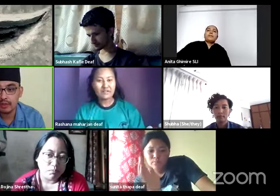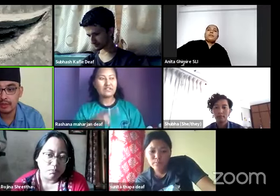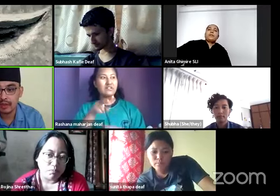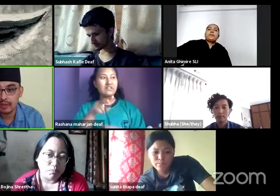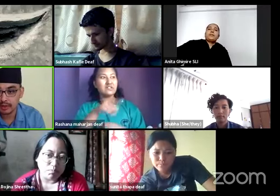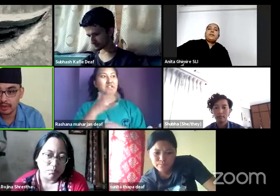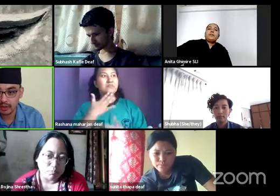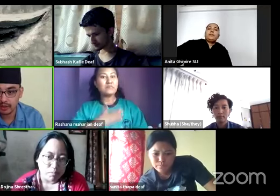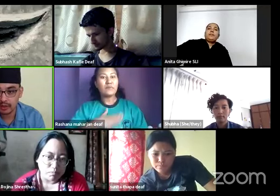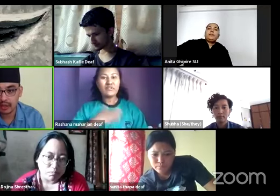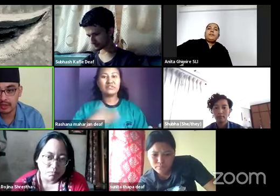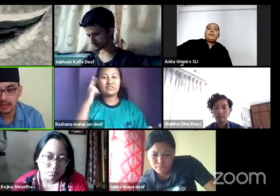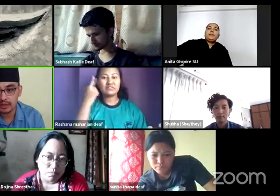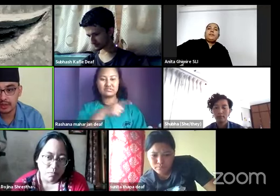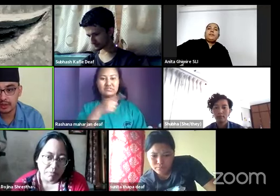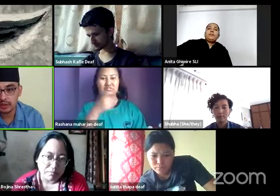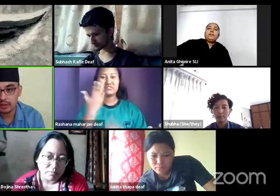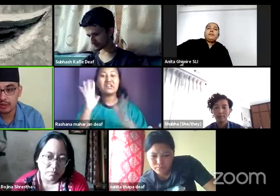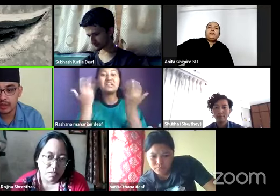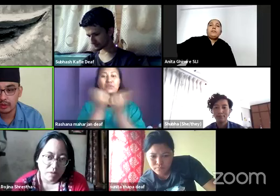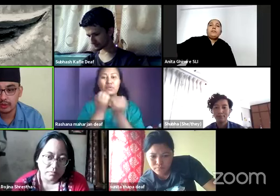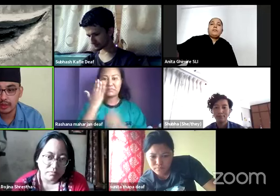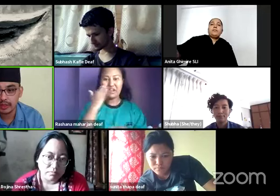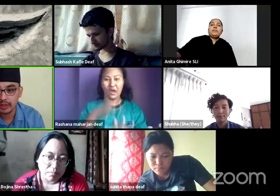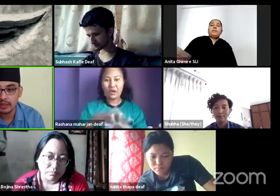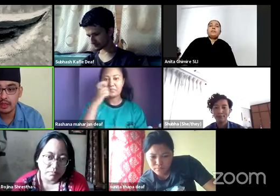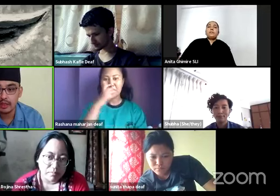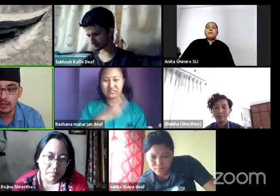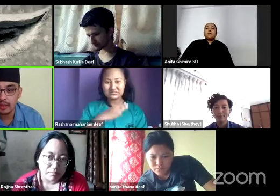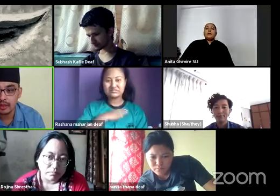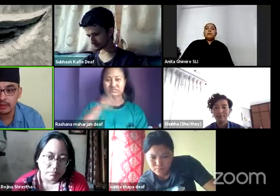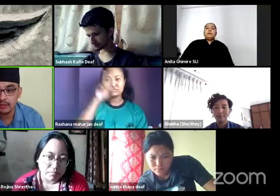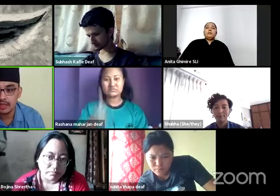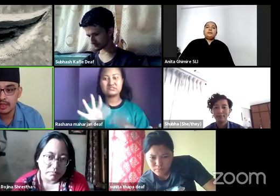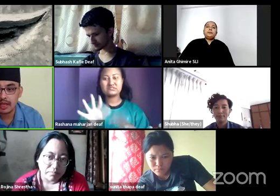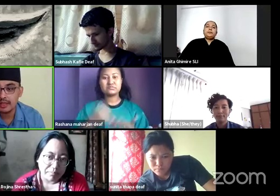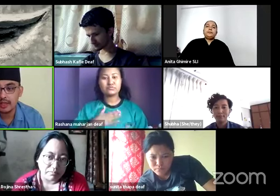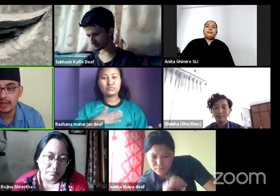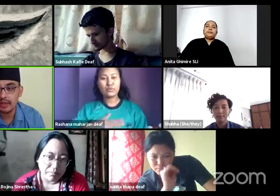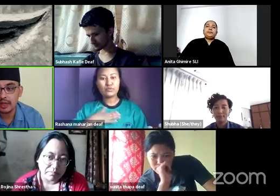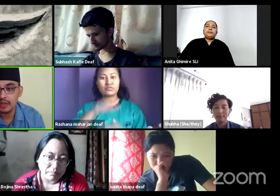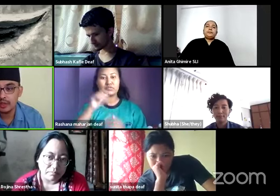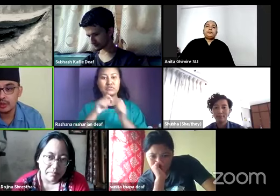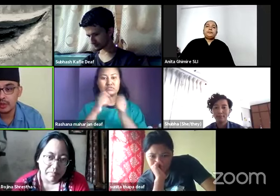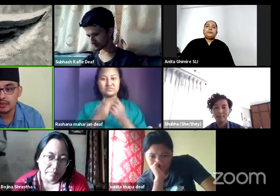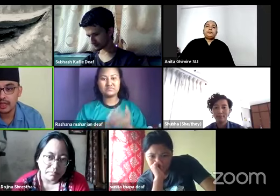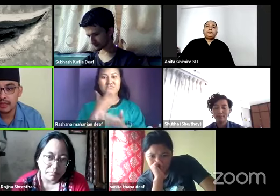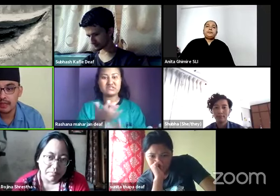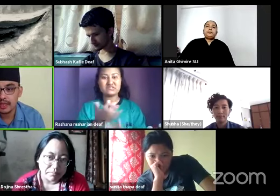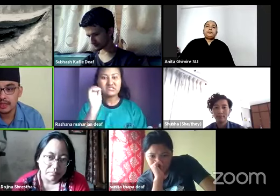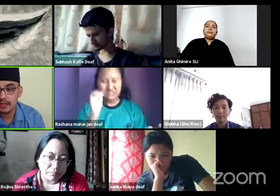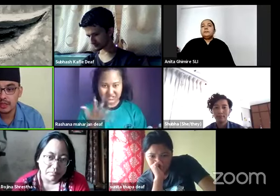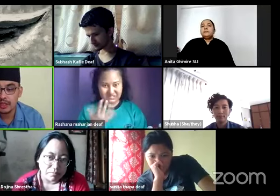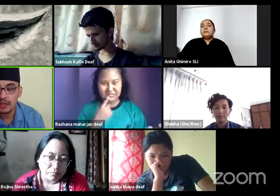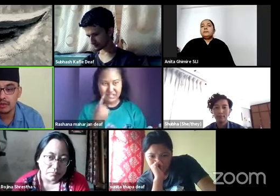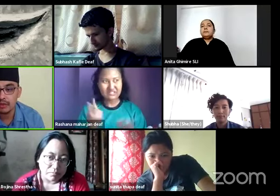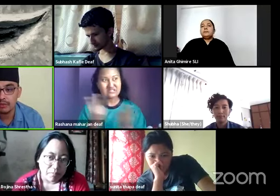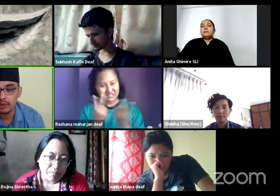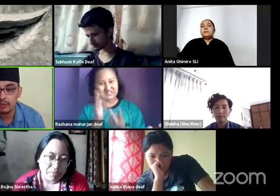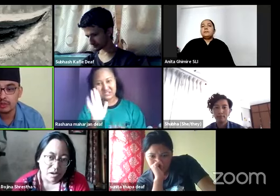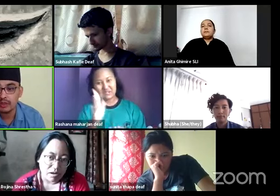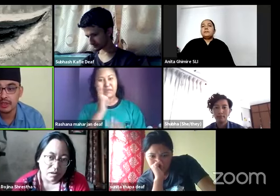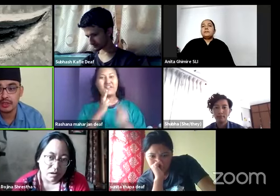कुरालाई चाहिँ अब अपाङ्गता भएको व्यक्तिहरूको अवस्था अनुसारको उहाँहरूको पनि एउटा के इच्छा आकाङ्क्षा होला, त्यो अवस्था मनलाई चाहिँ कसरी